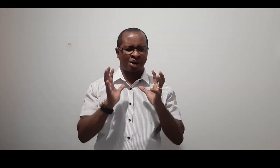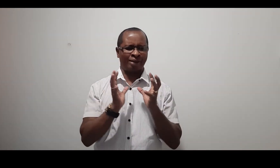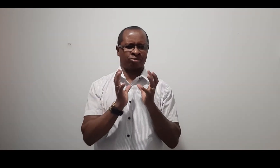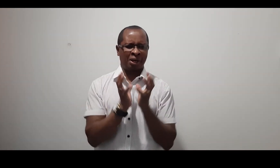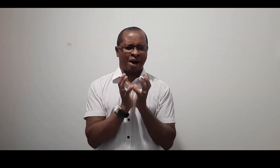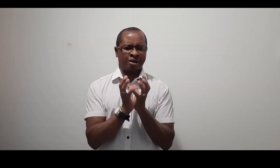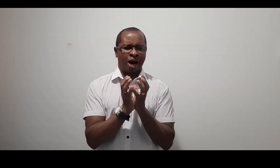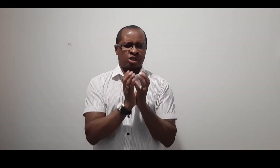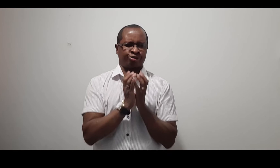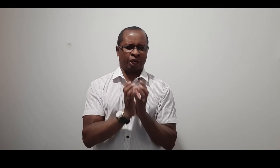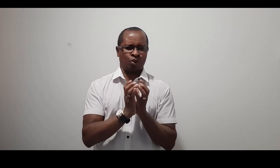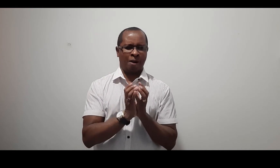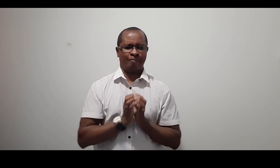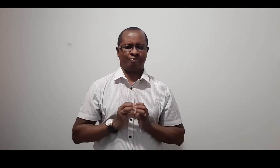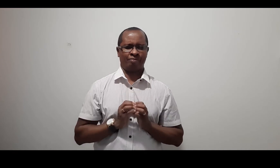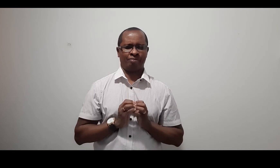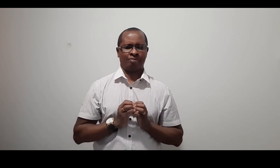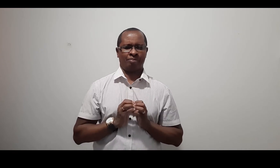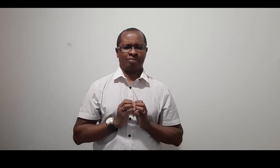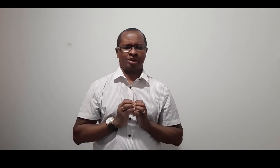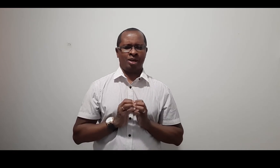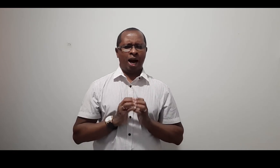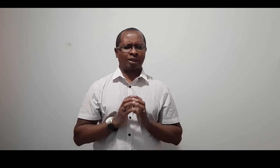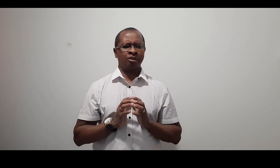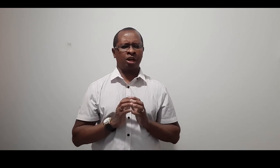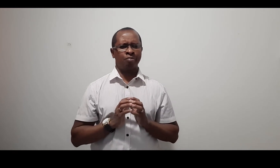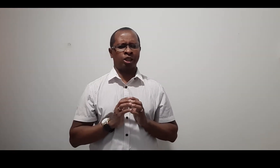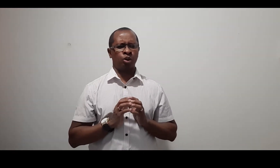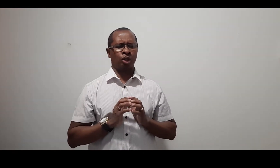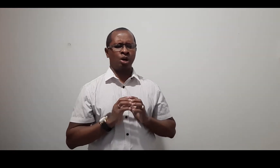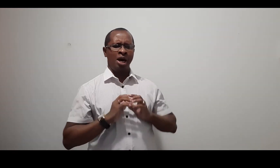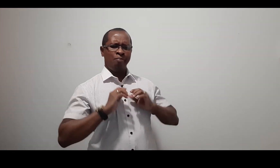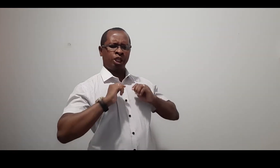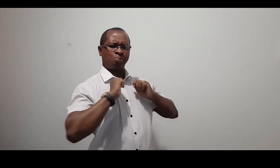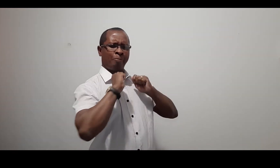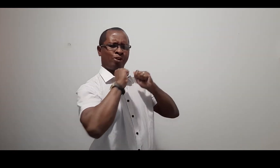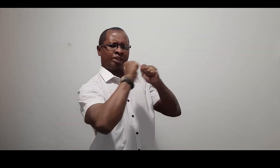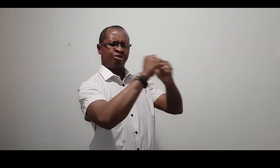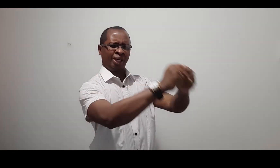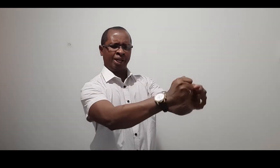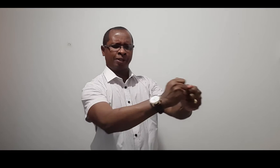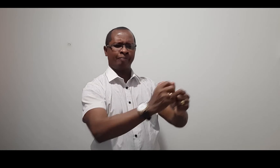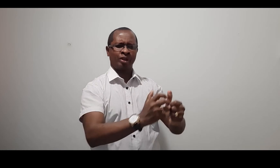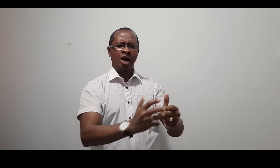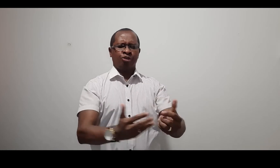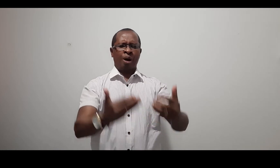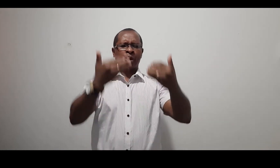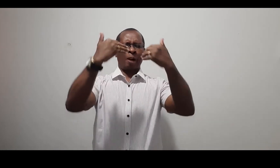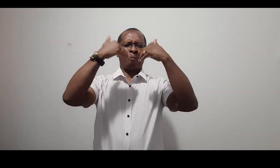ny tenin'andriamanitra velona. Araka ny teny Martin Lutero hoe misy baiboly ety velany fa misy baiboly